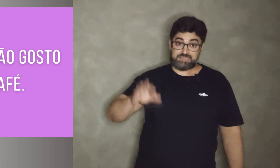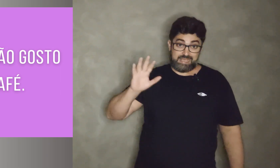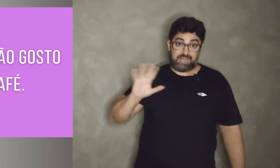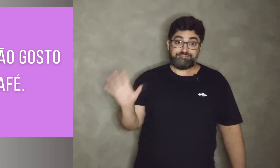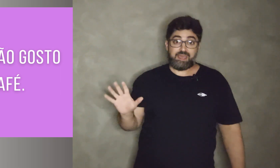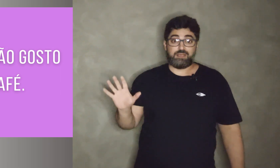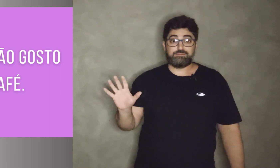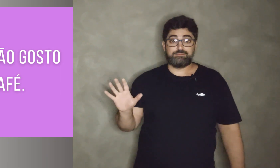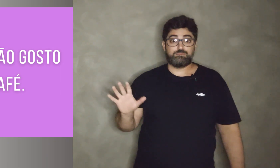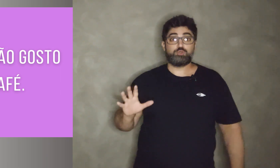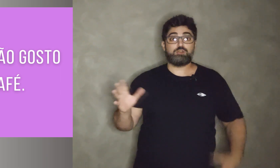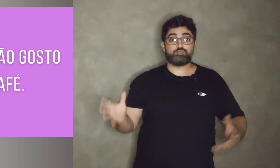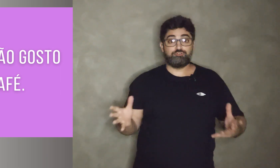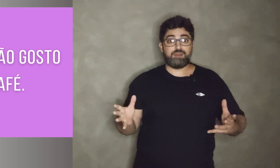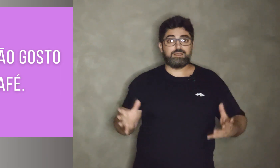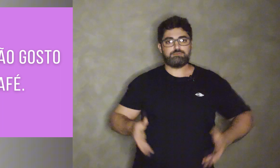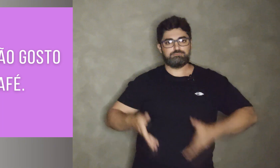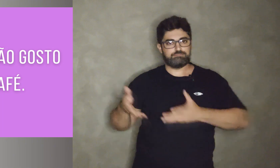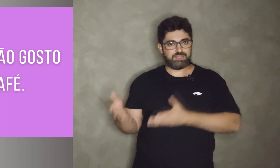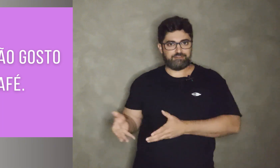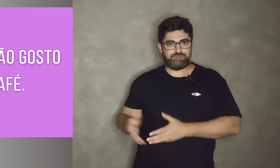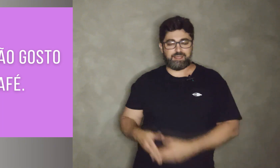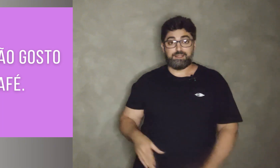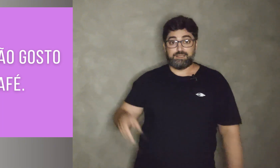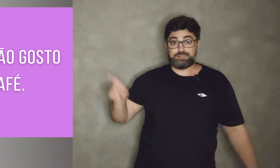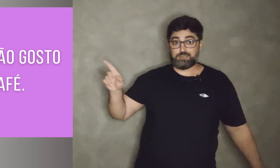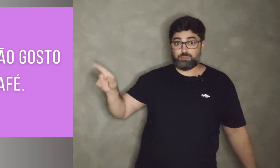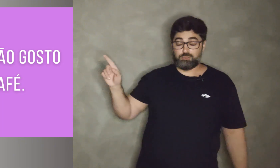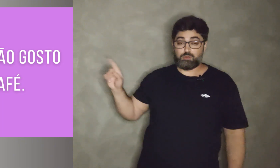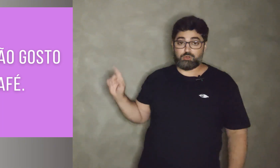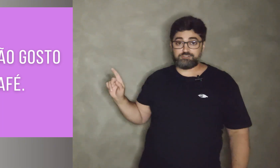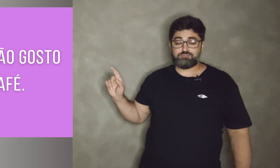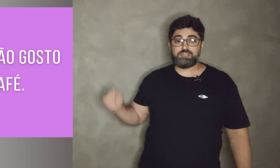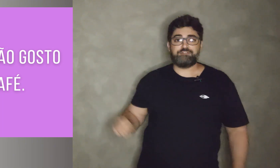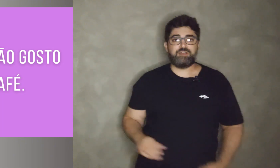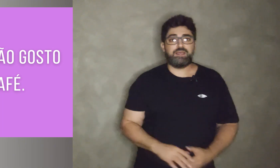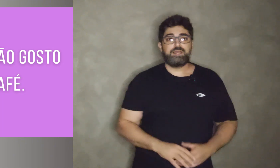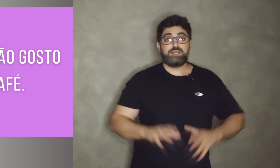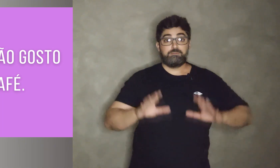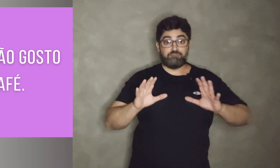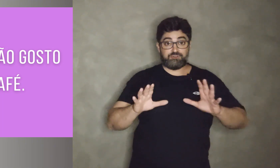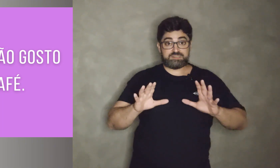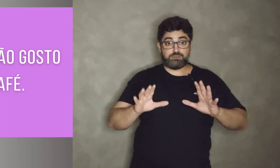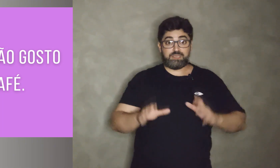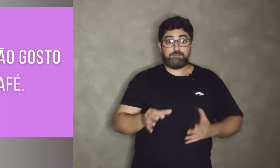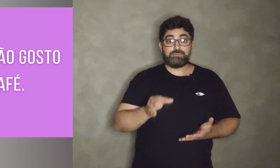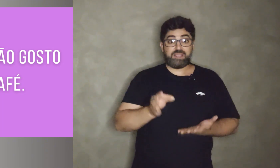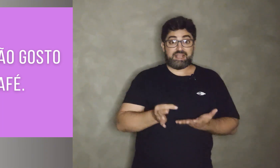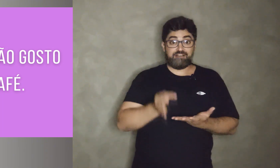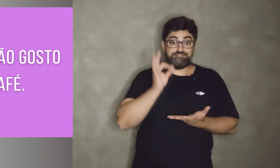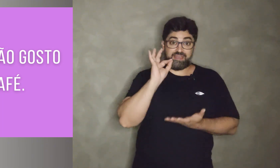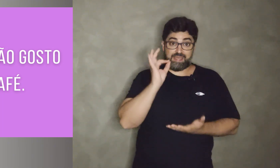é café. Do que eu estou falando? Café. Então, eu não gosto de café. Eu vou fazer o quê?